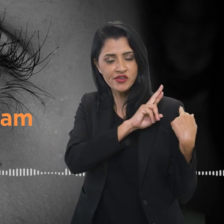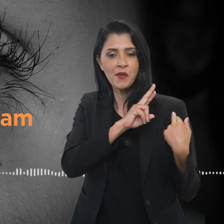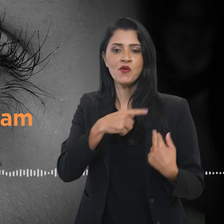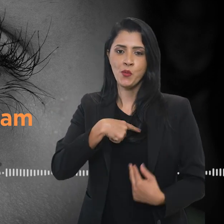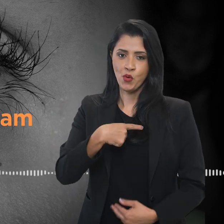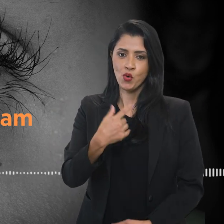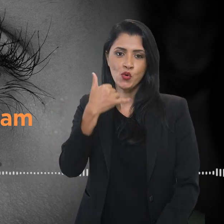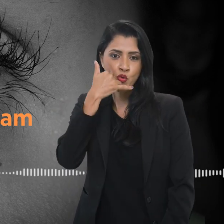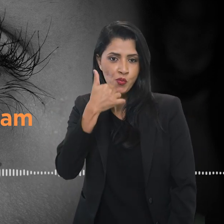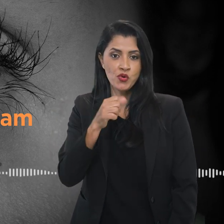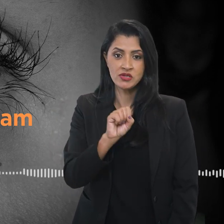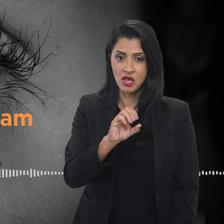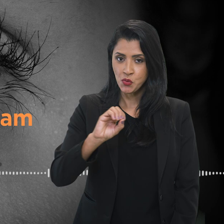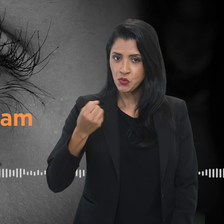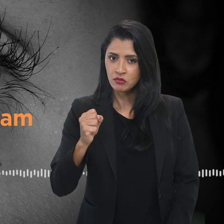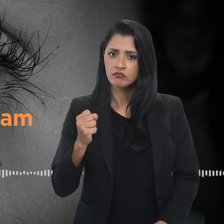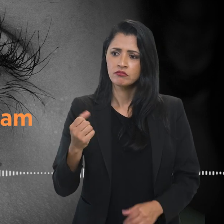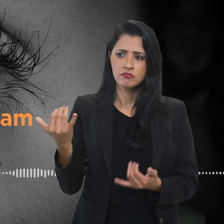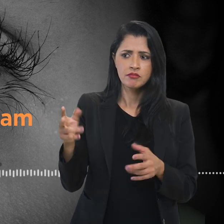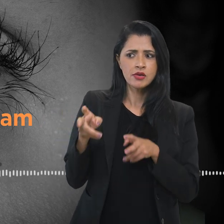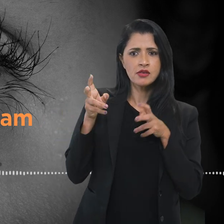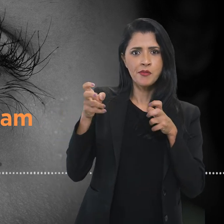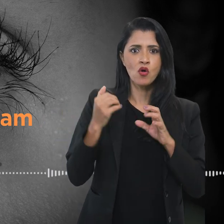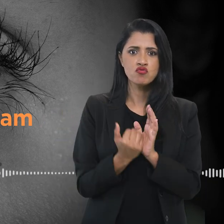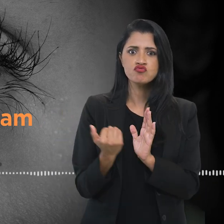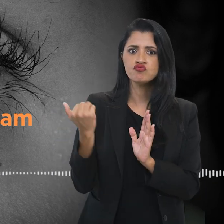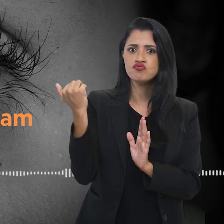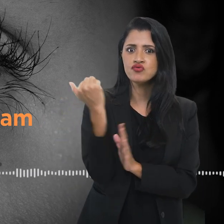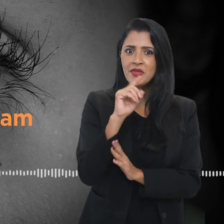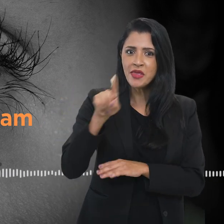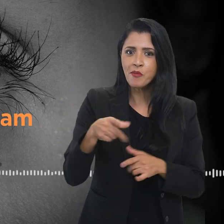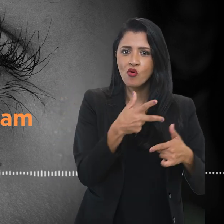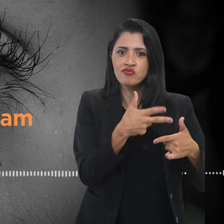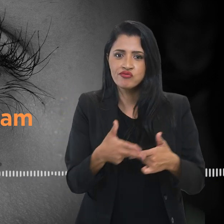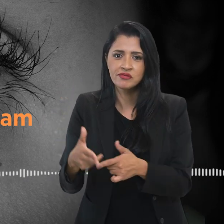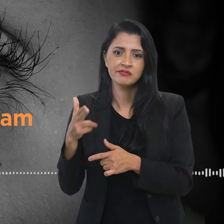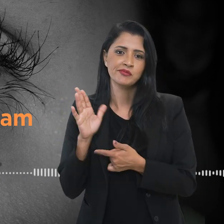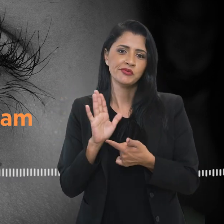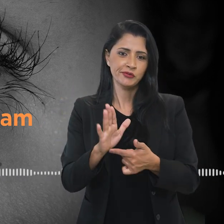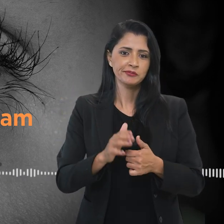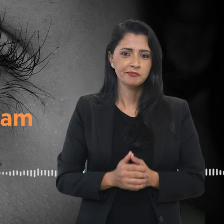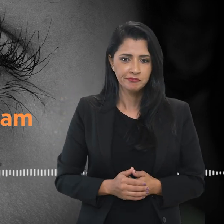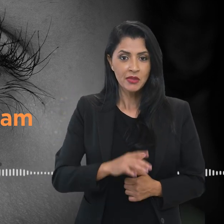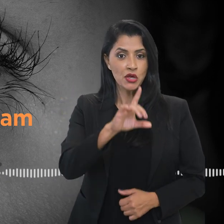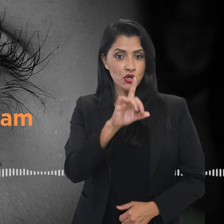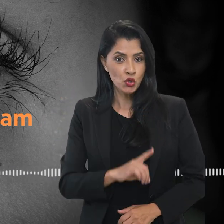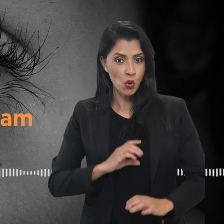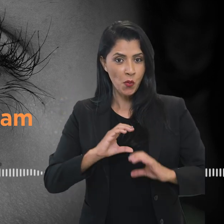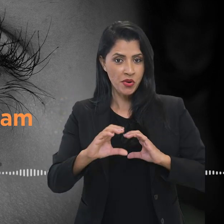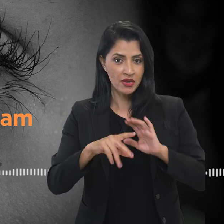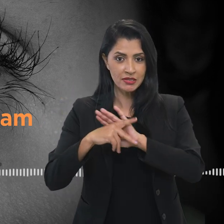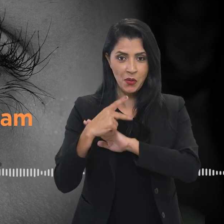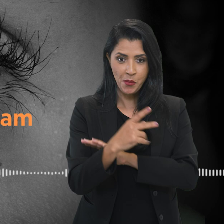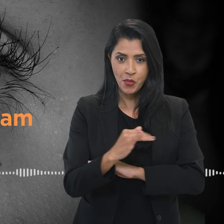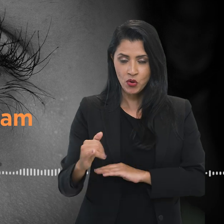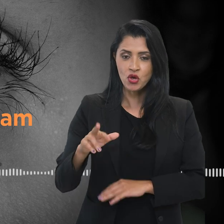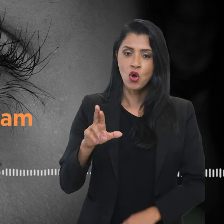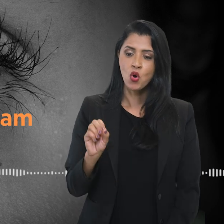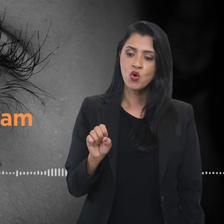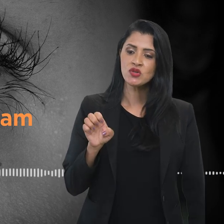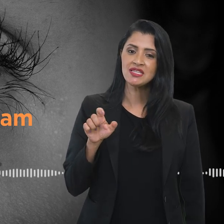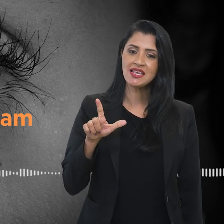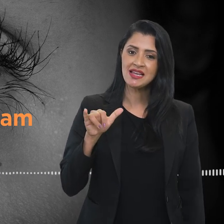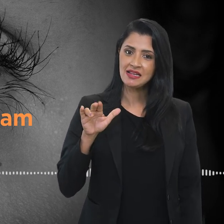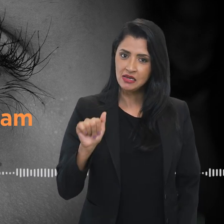telefone 0800, percebeu um aumento de ligações após a exibição dos episódios. A diretora de comunicação do Instituto, Roseli